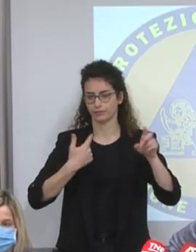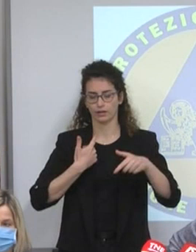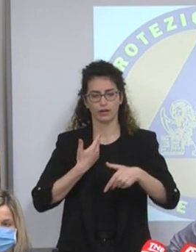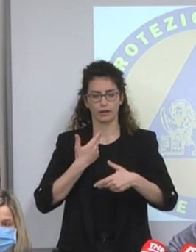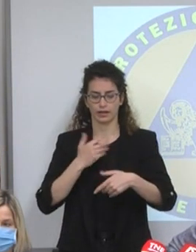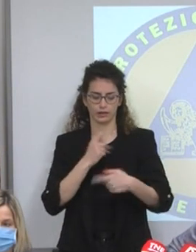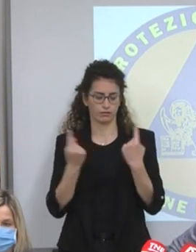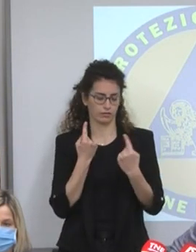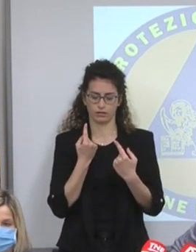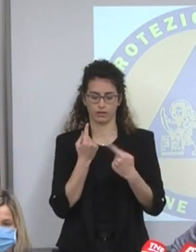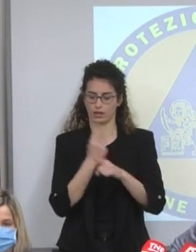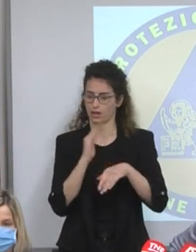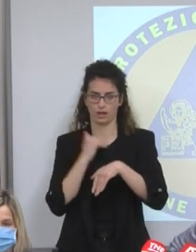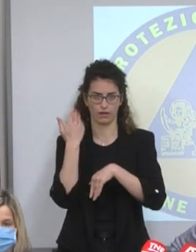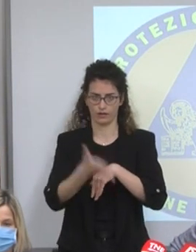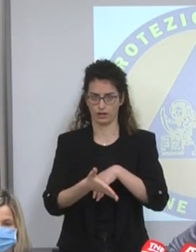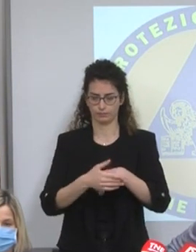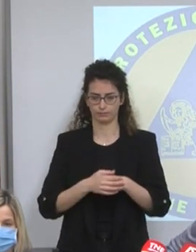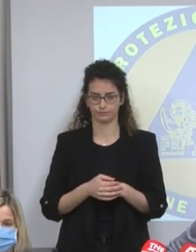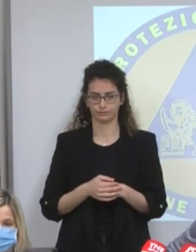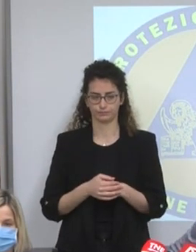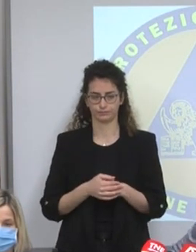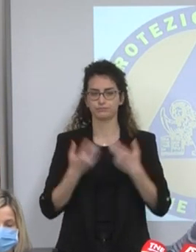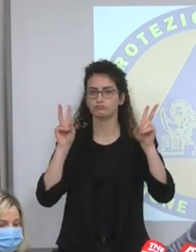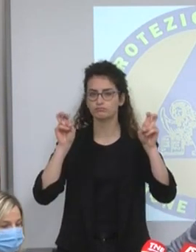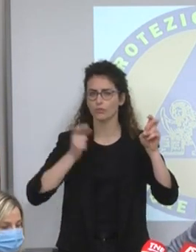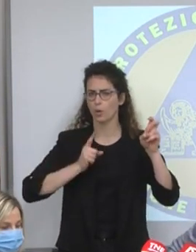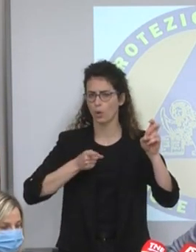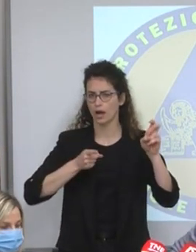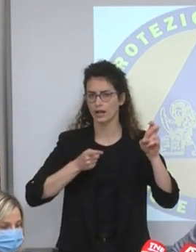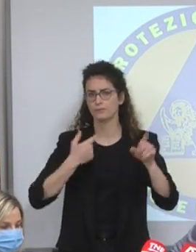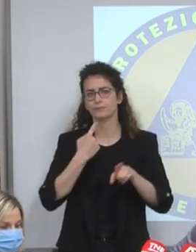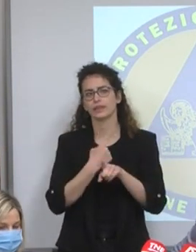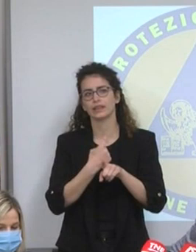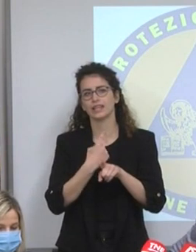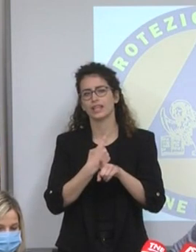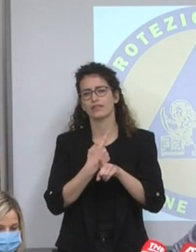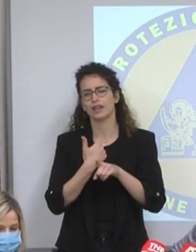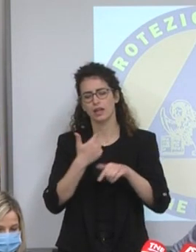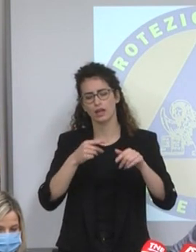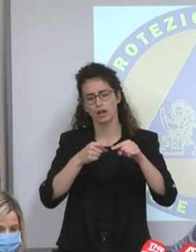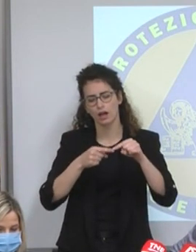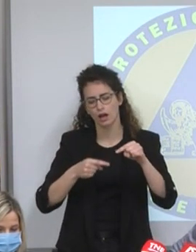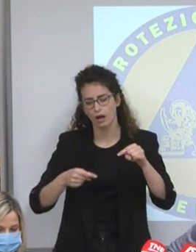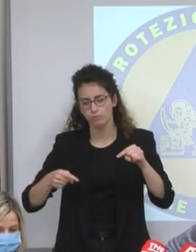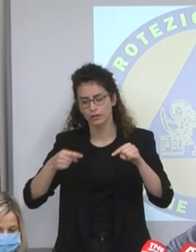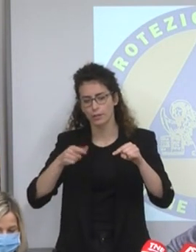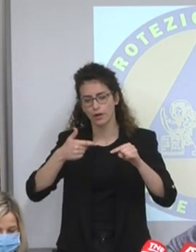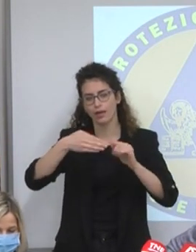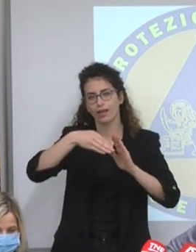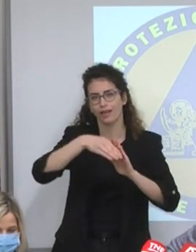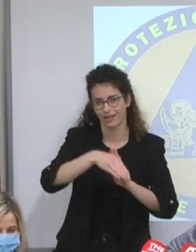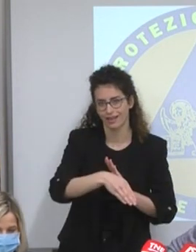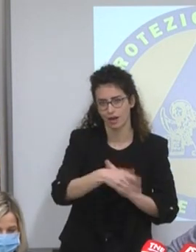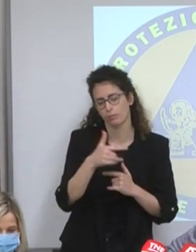fuori il tema è che dobbiamo arrivare al giro di boa iniziare la discesa ormai un po lo conosciamo